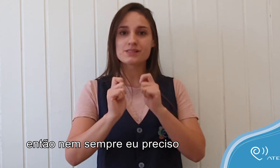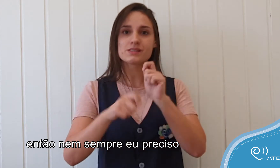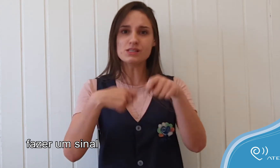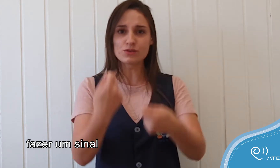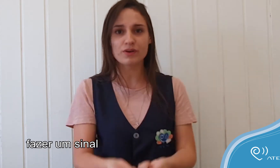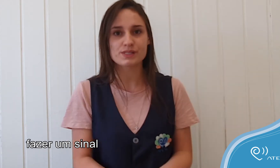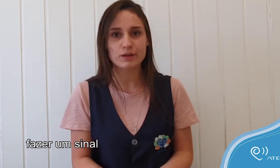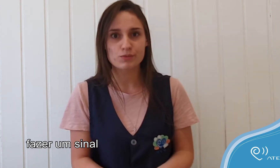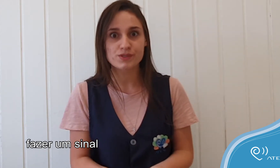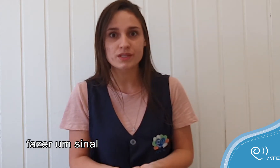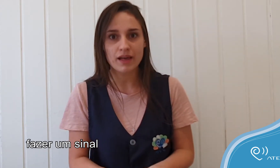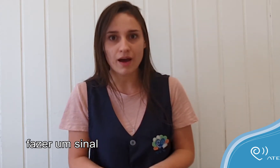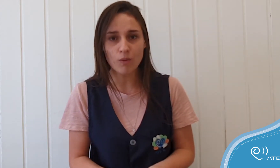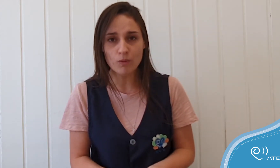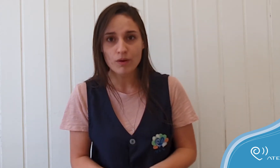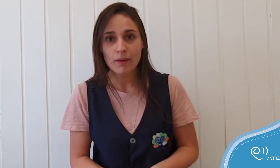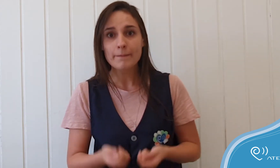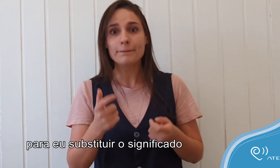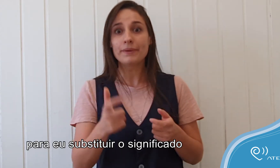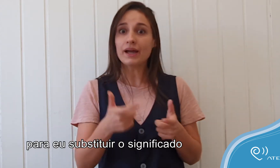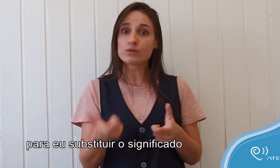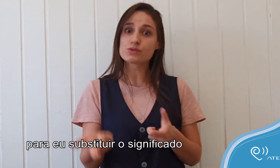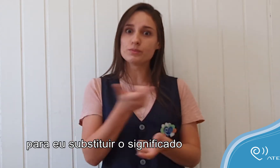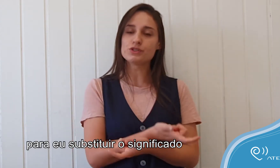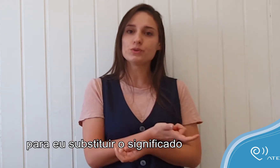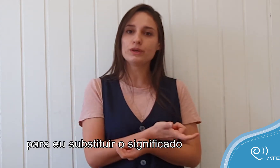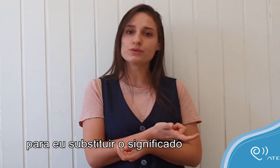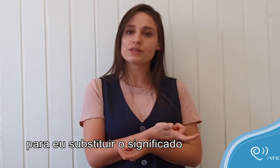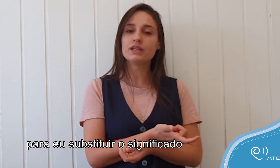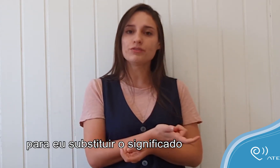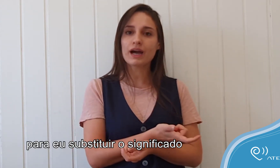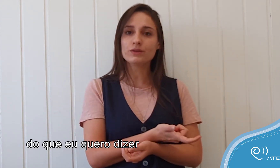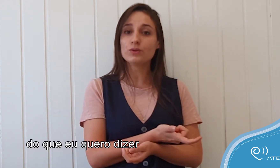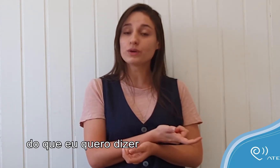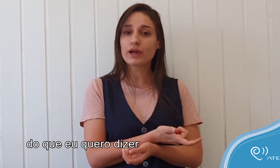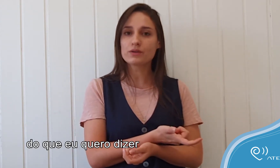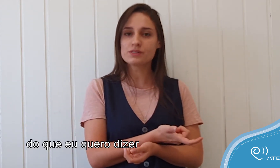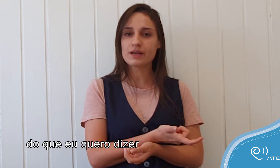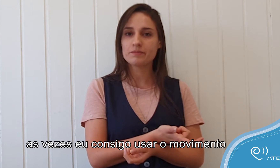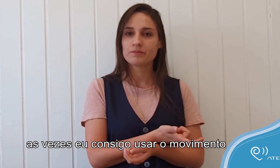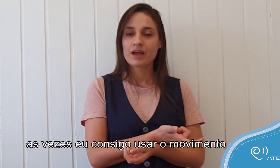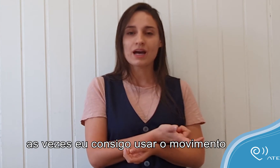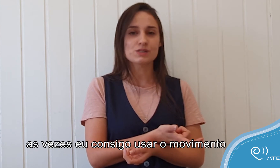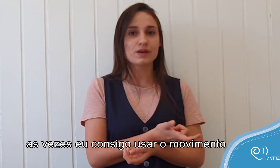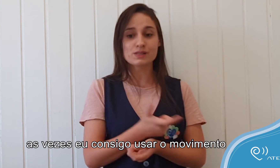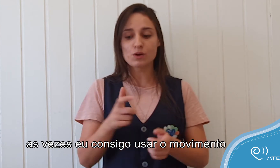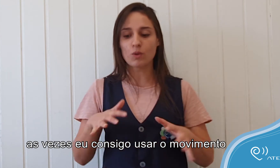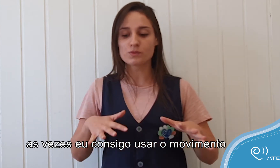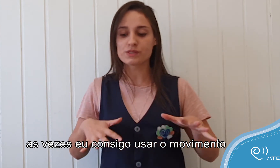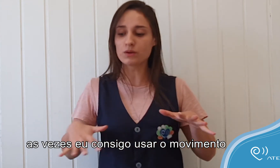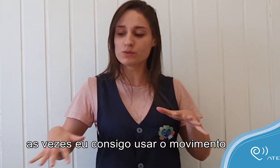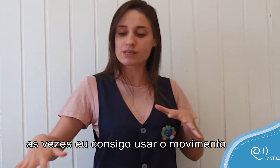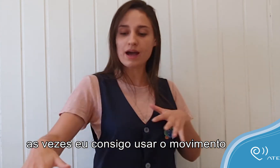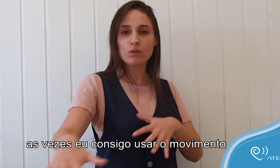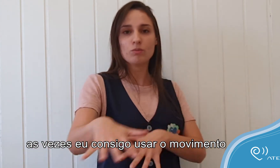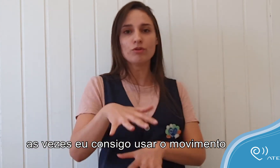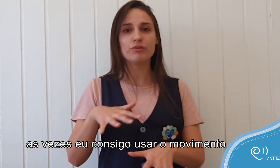preciso fazer um sinal para eu substituir o significado do que eu quero dizer. Às vezes eu consigo usar um